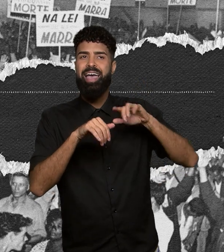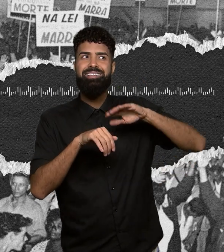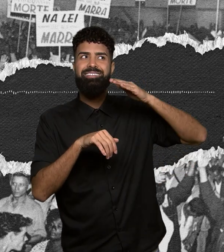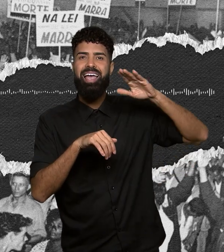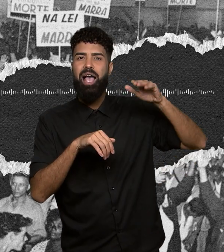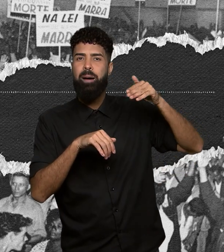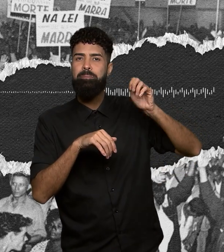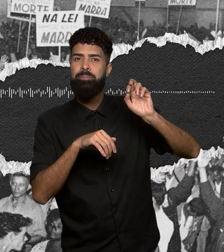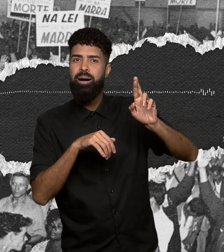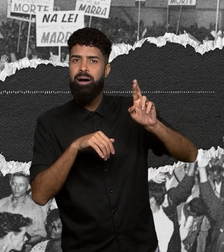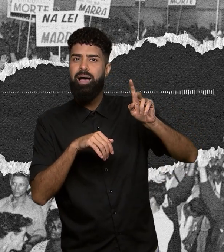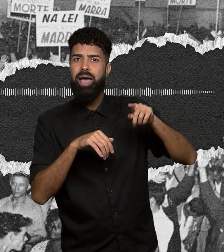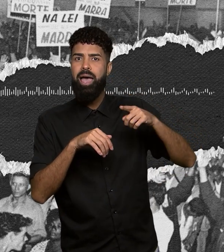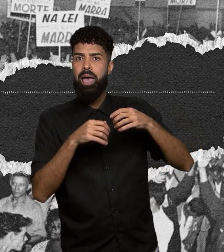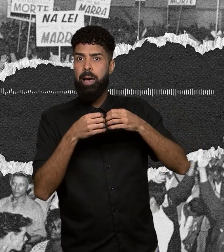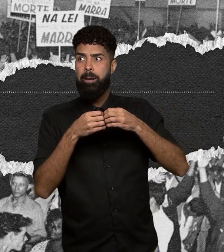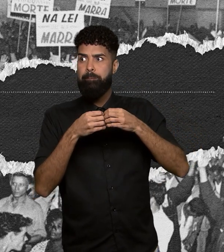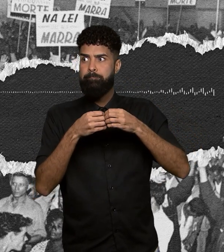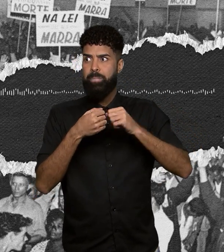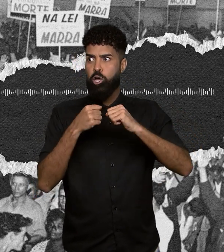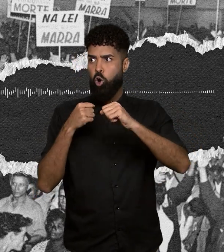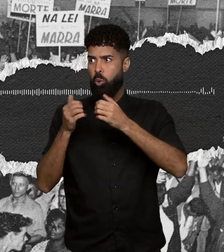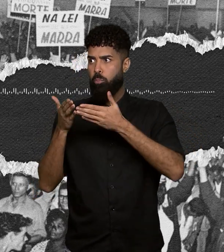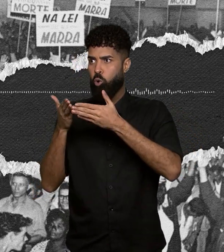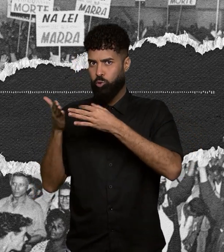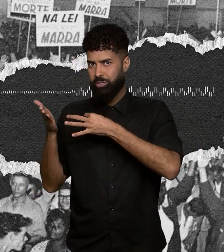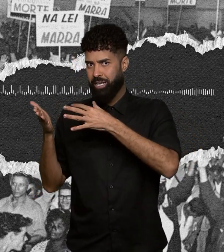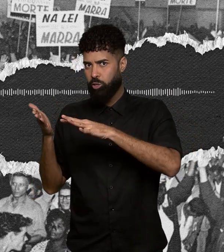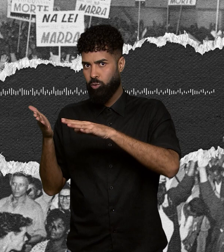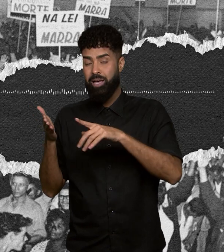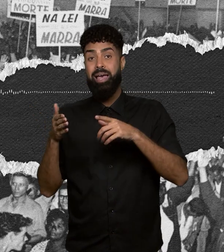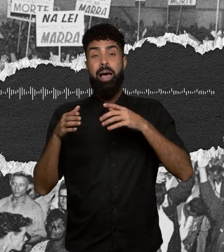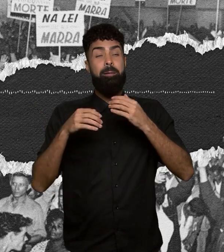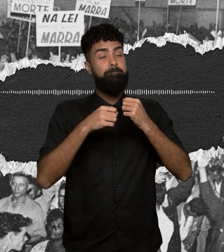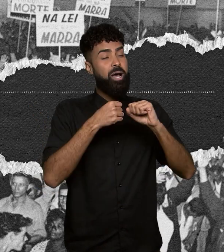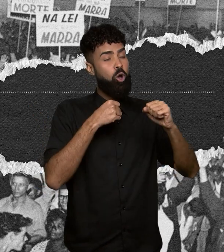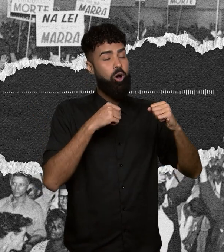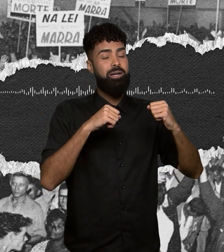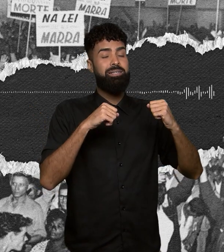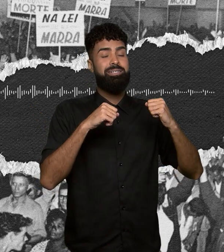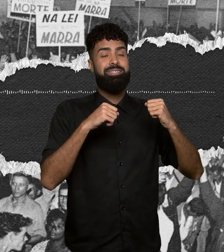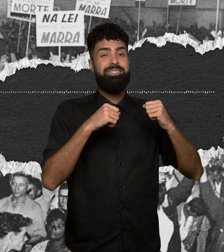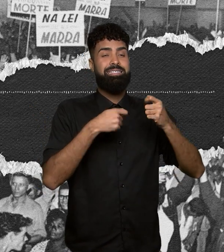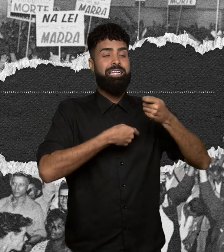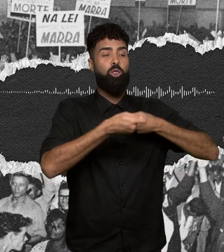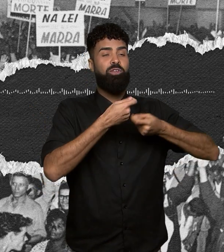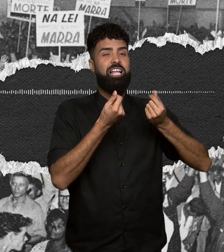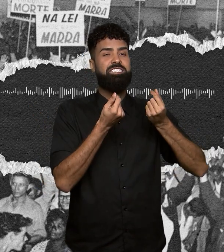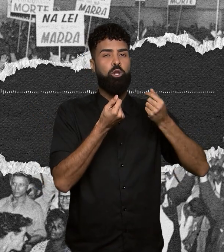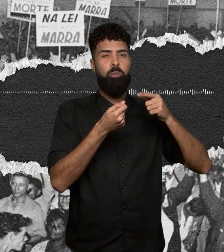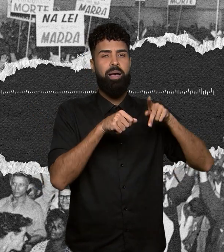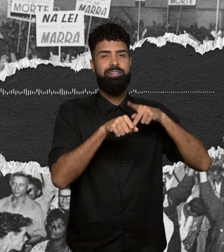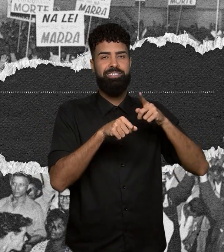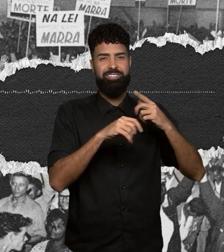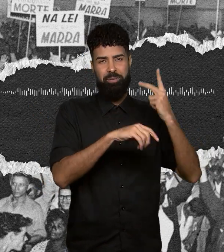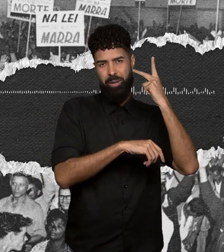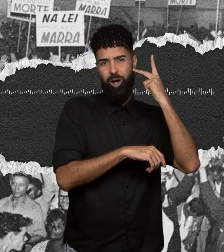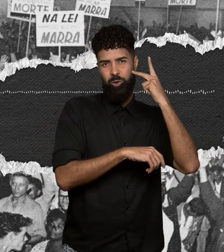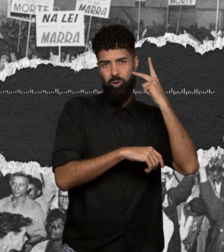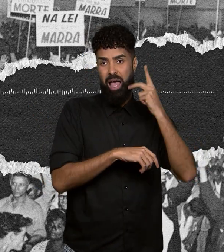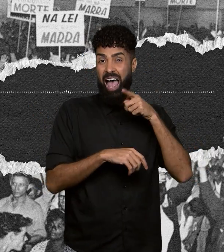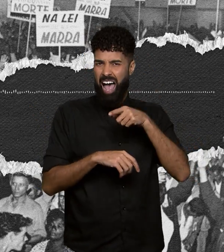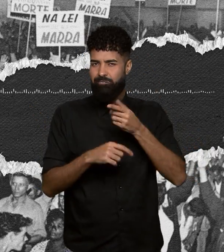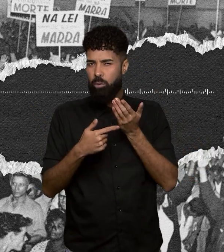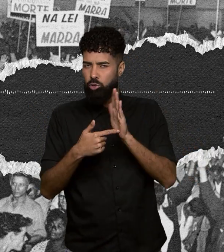do Mar entre o maior porto Santos e o maior centro financeiro do país São Paulo para mostrar o projeto de